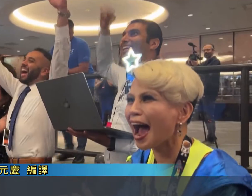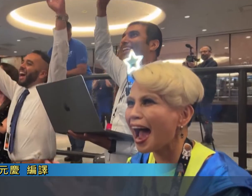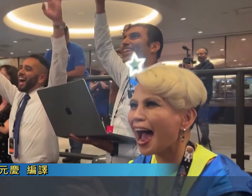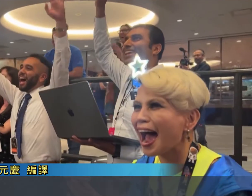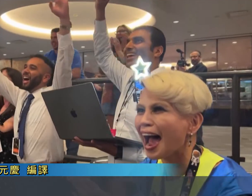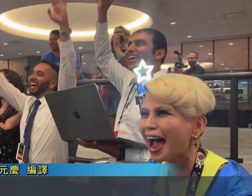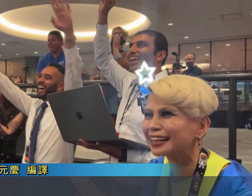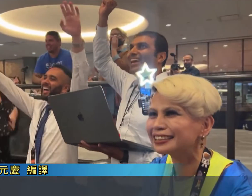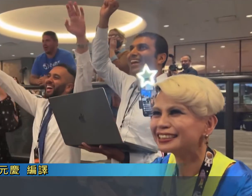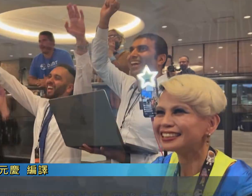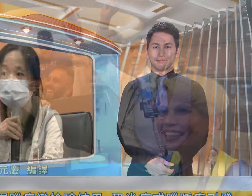译。